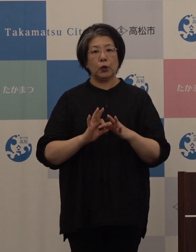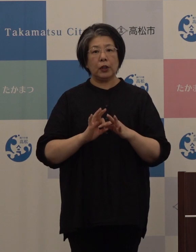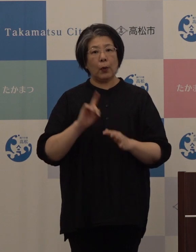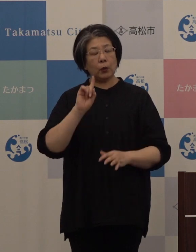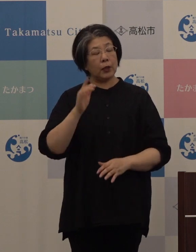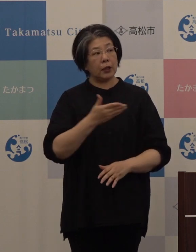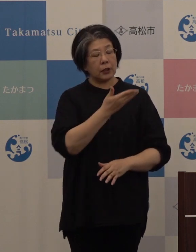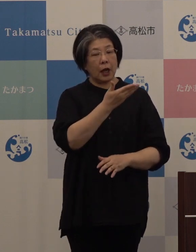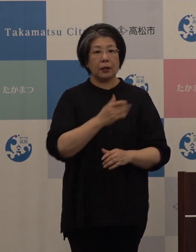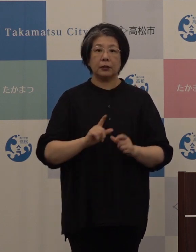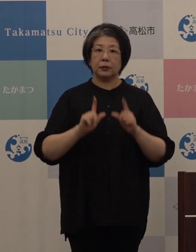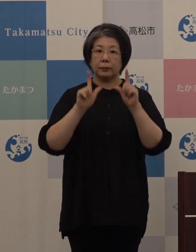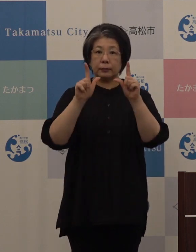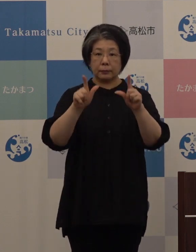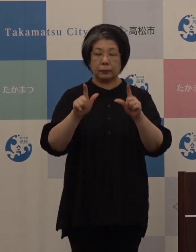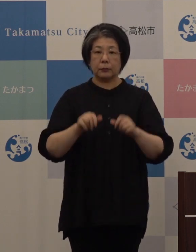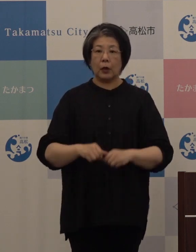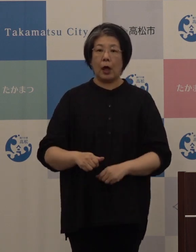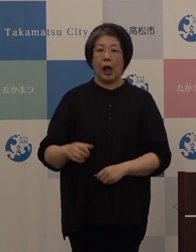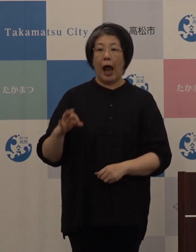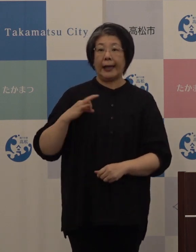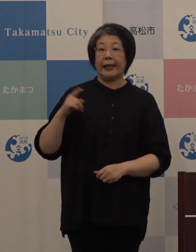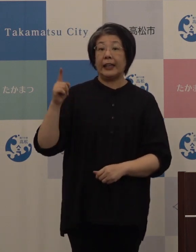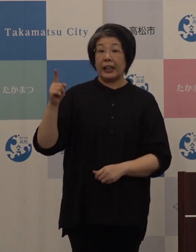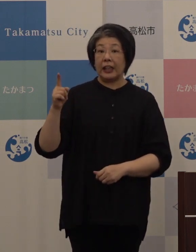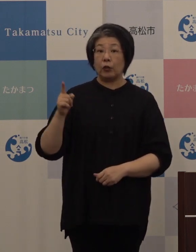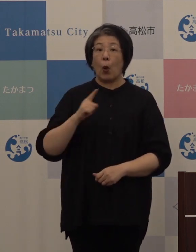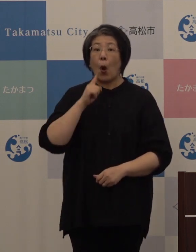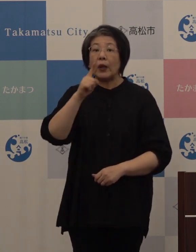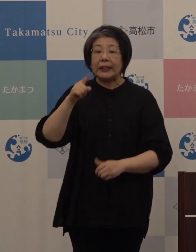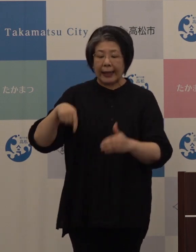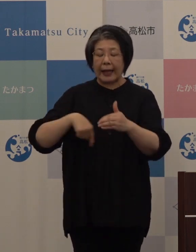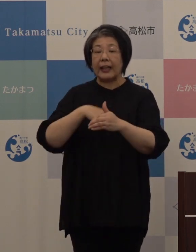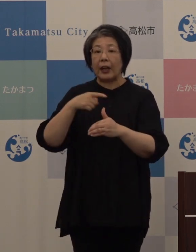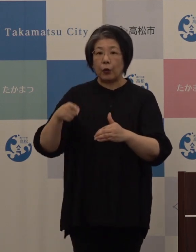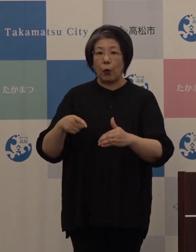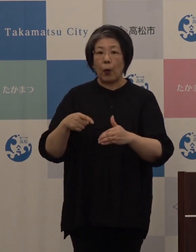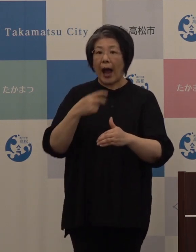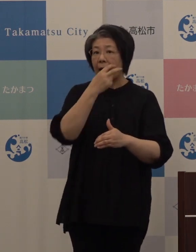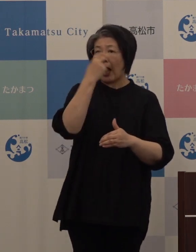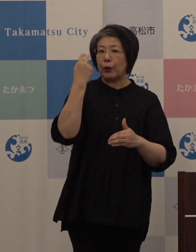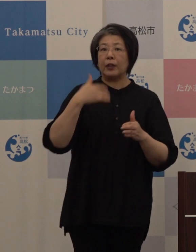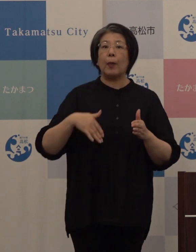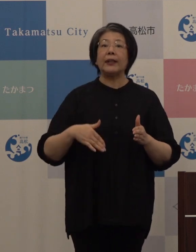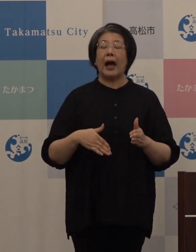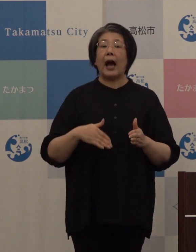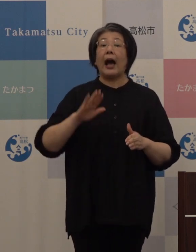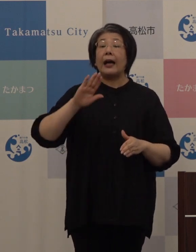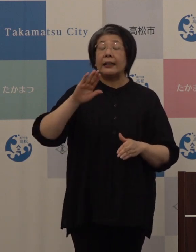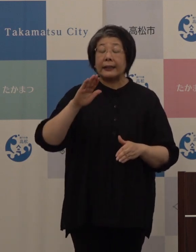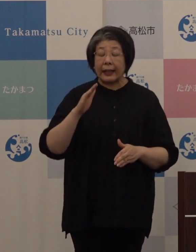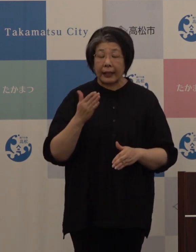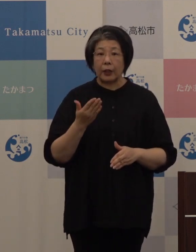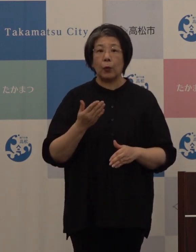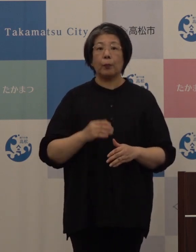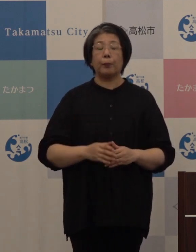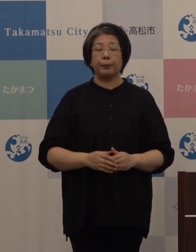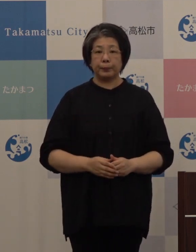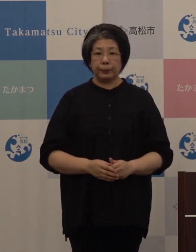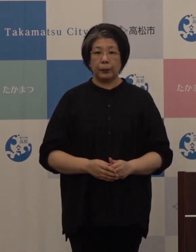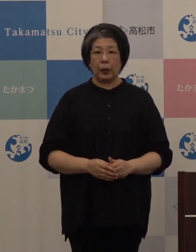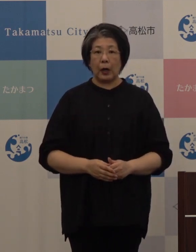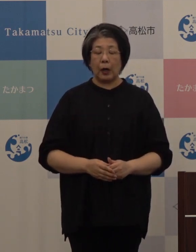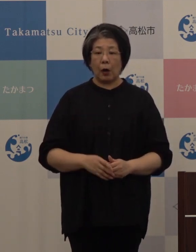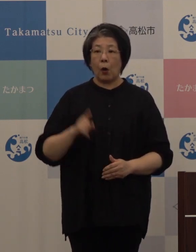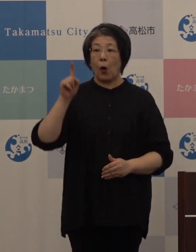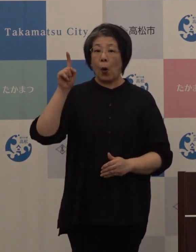その発言自体は私も確認したわけではございませんので何とも言えないですけれども、先ほど言いましたように議案